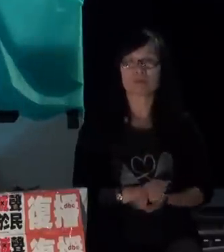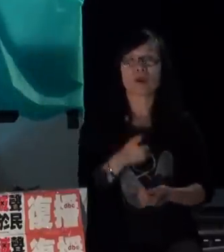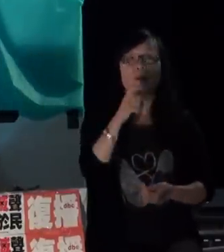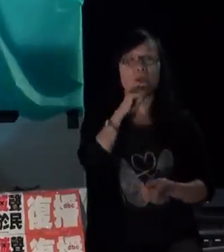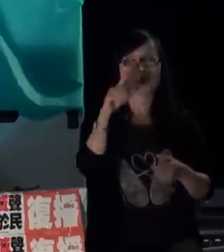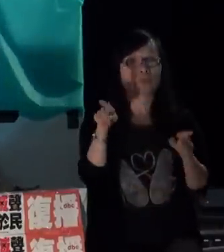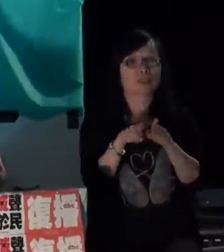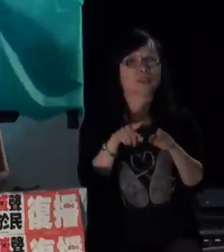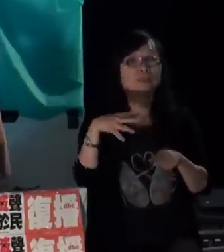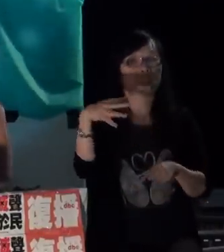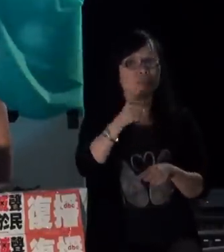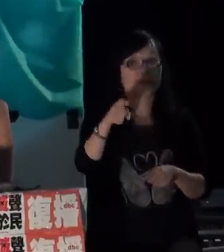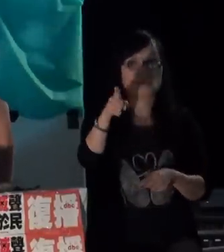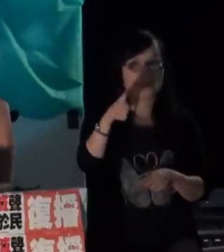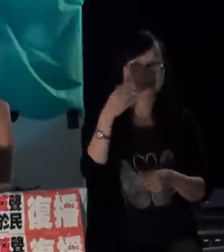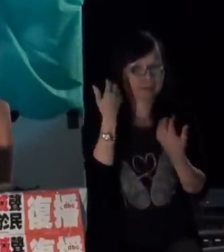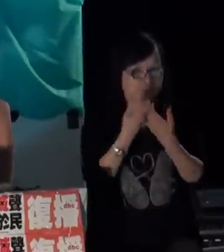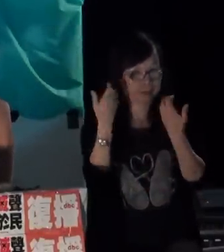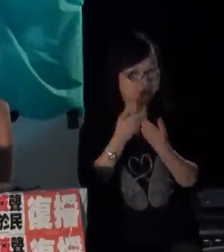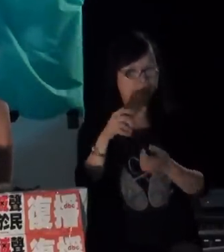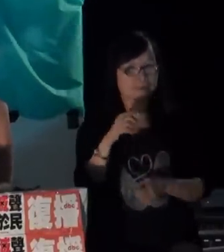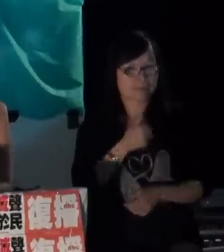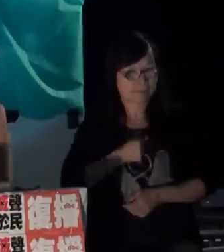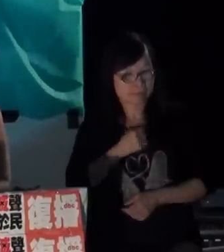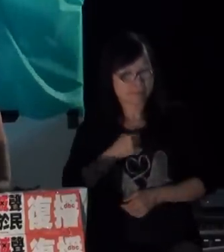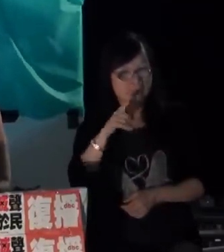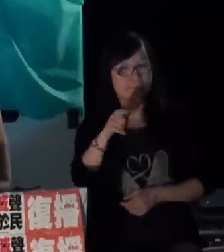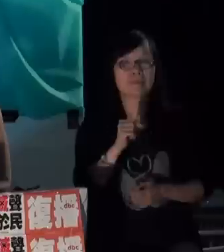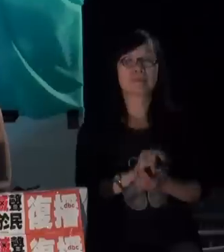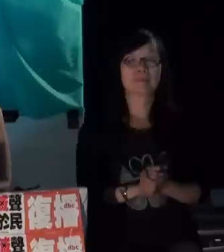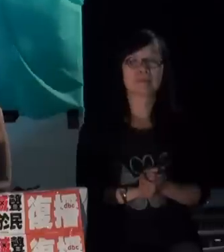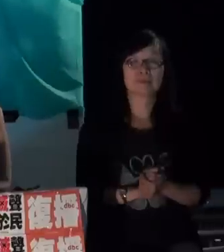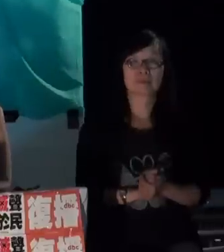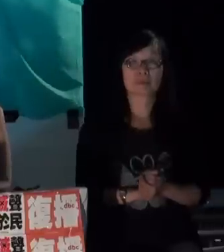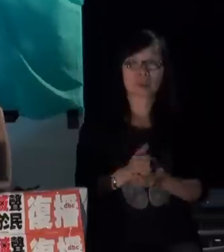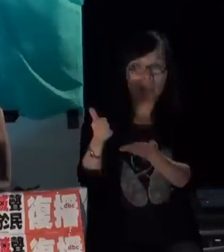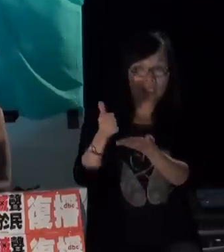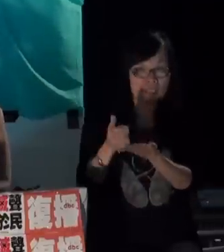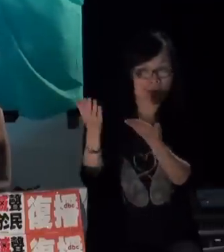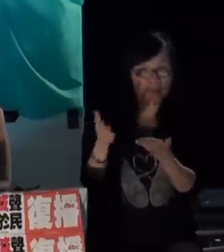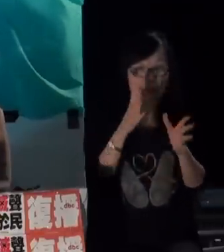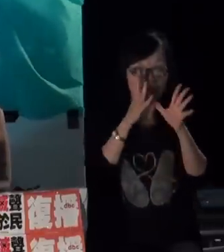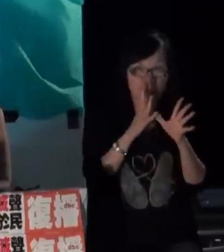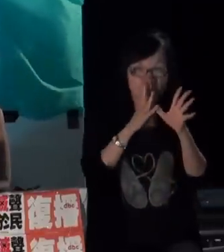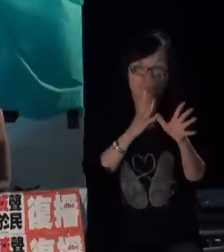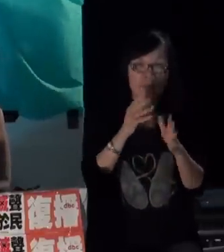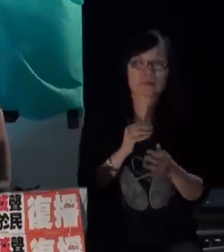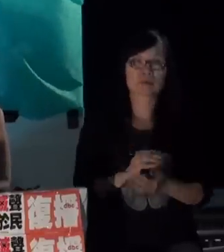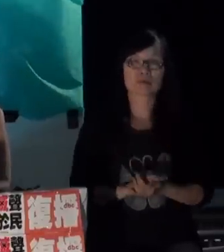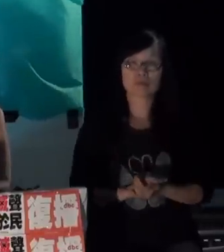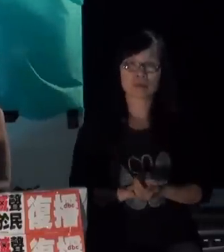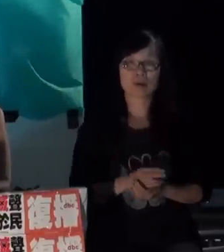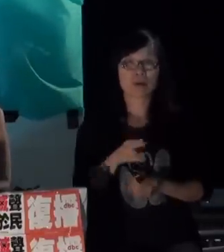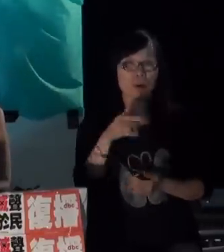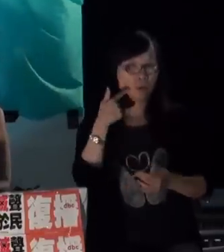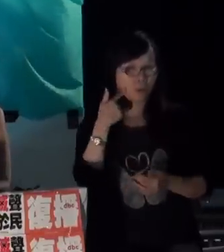有勢嘅人打你主意，你係知錯啊。 其實真 俾粒糖你攞你間廠啊，佢請你去旅行，佢